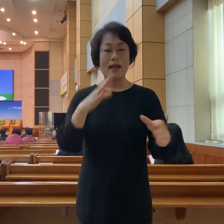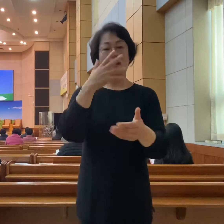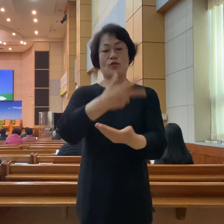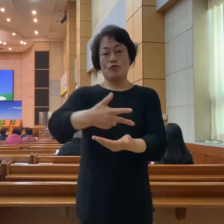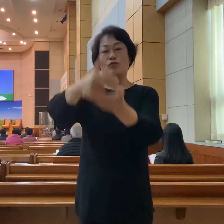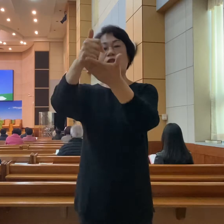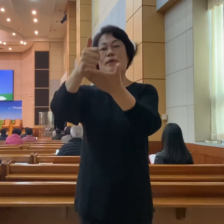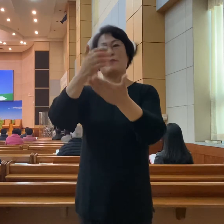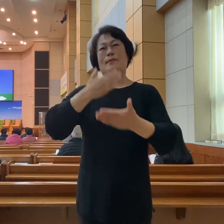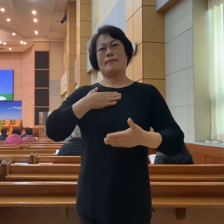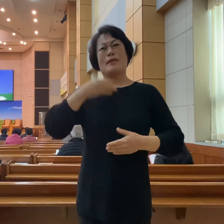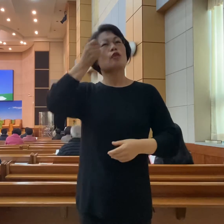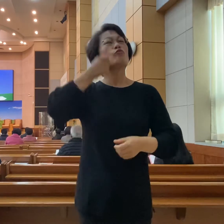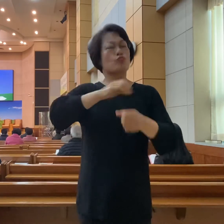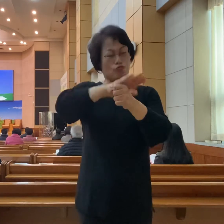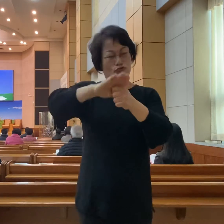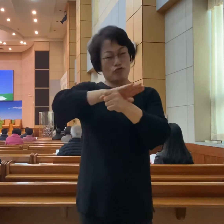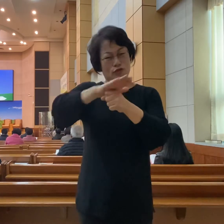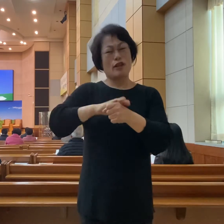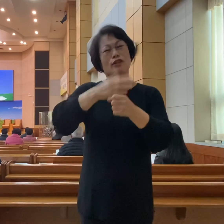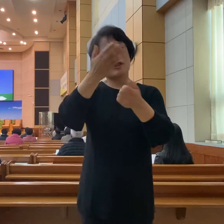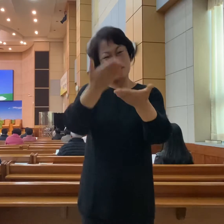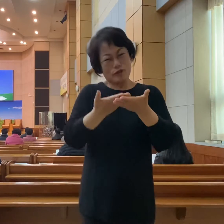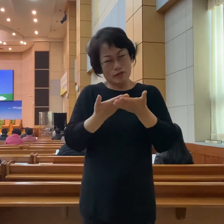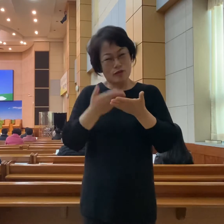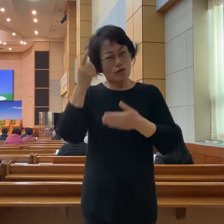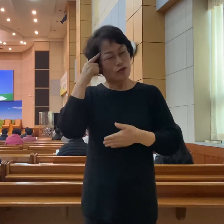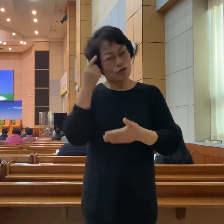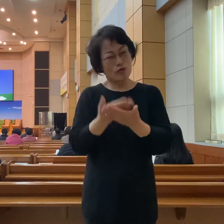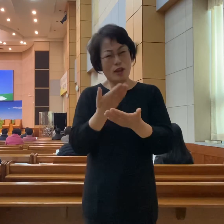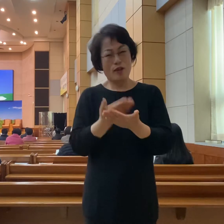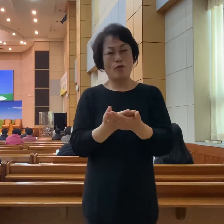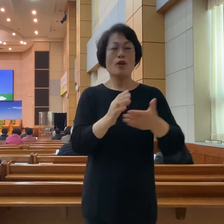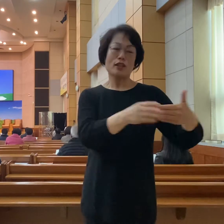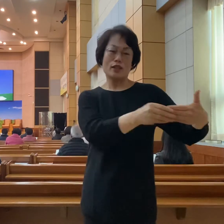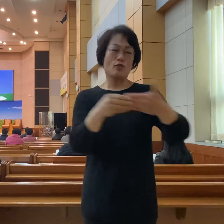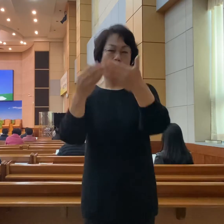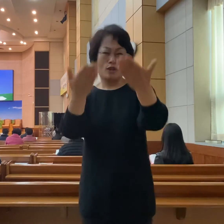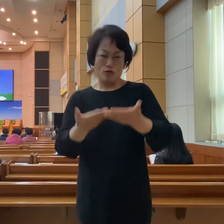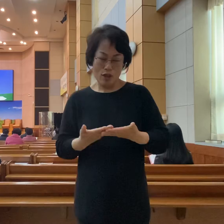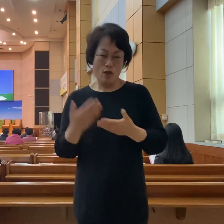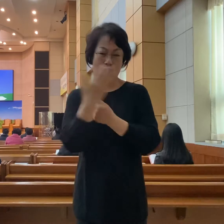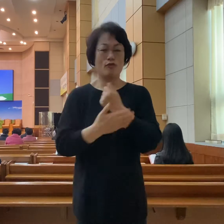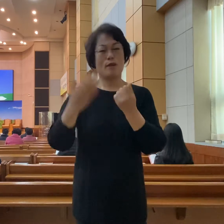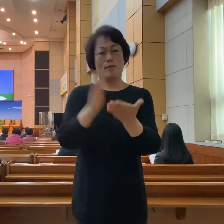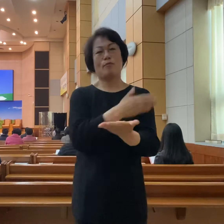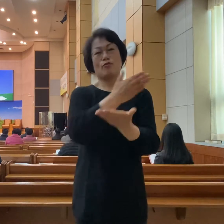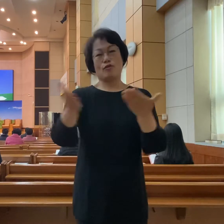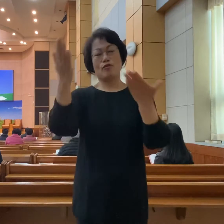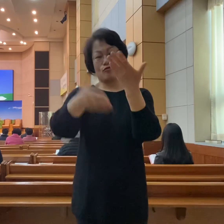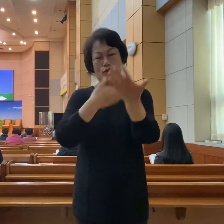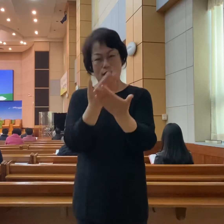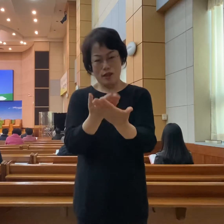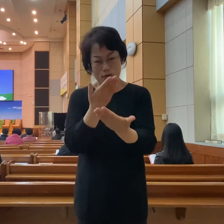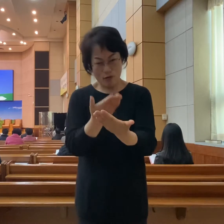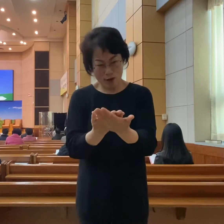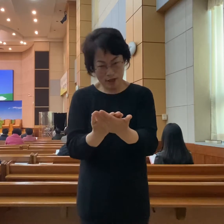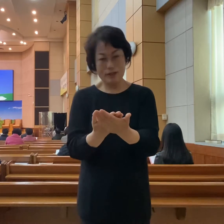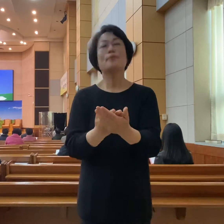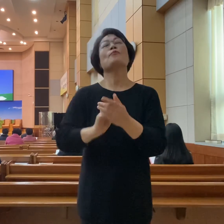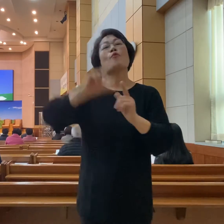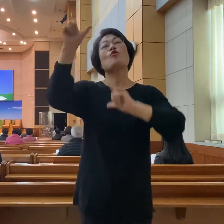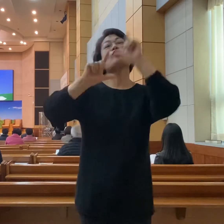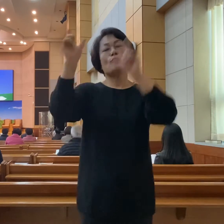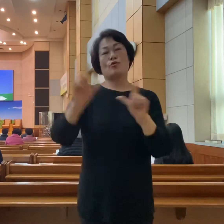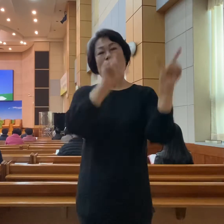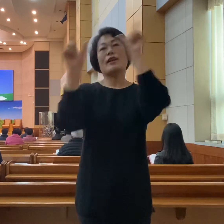여겨달라, 주여 은혜를 베풀어라, 주여 인도해달라고 하는 이런 모습으로 살아갈 수밖에